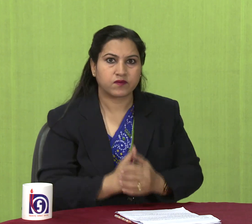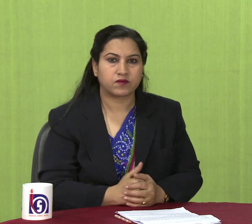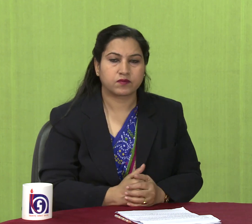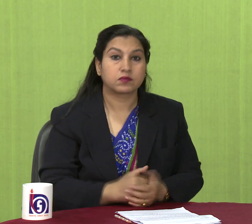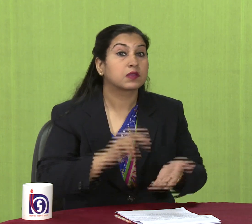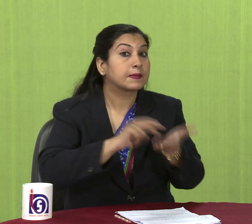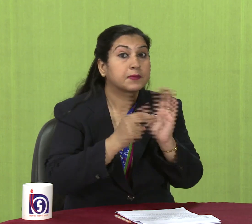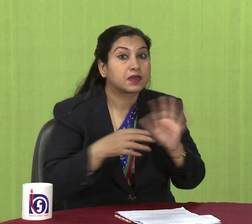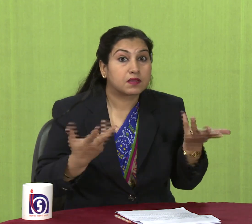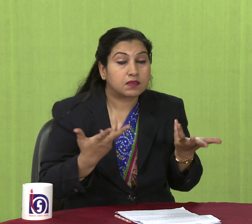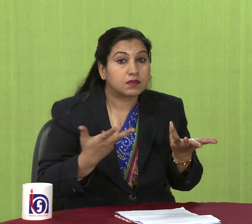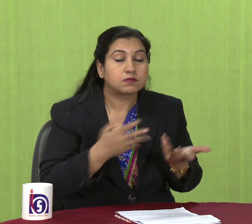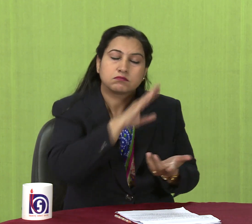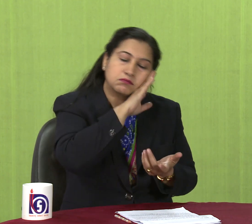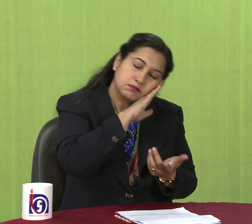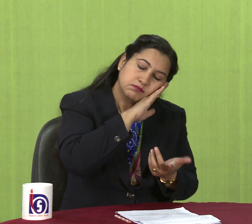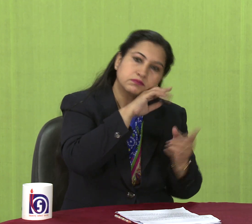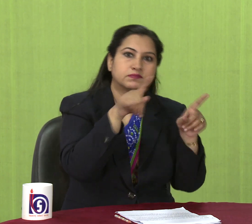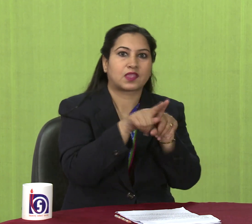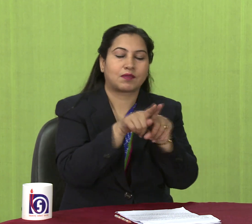जिसका अर्थ है सोना।